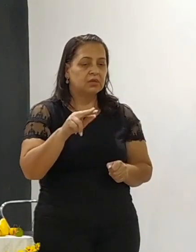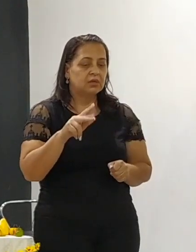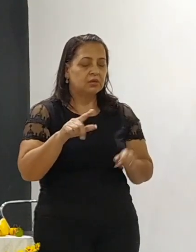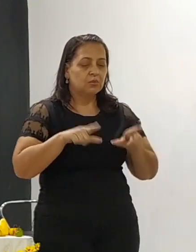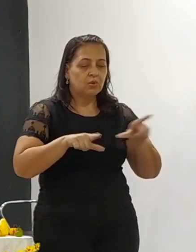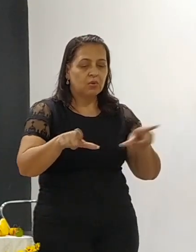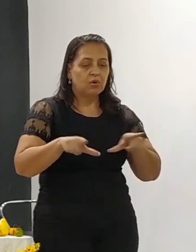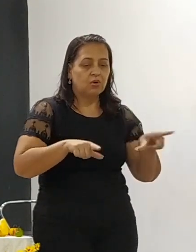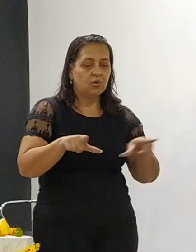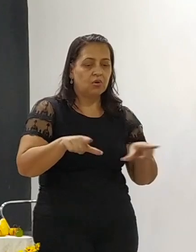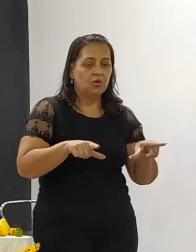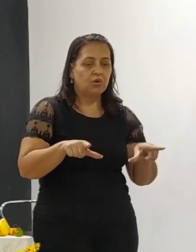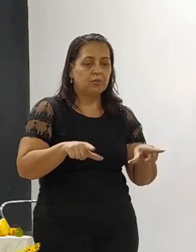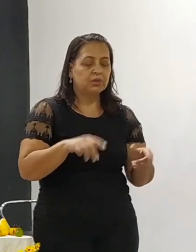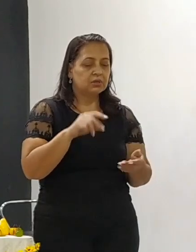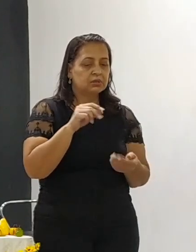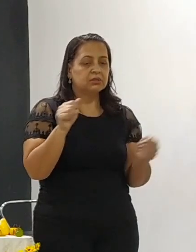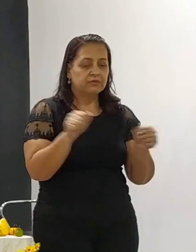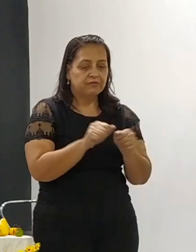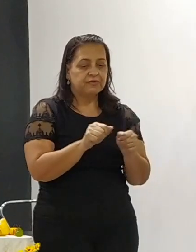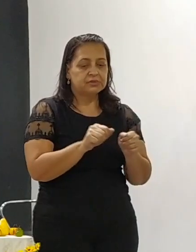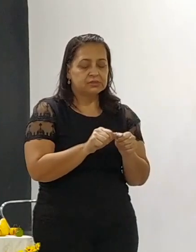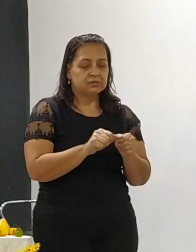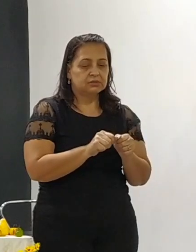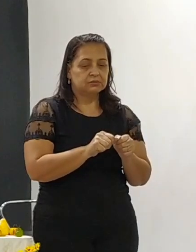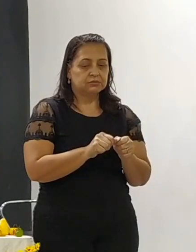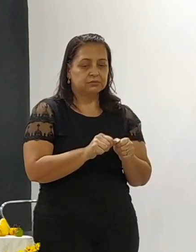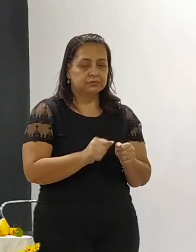ele estava realizando quando ele esteve aqui.